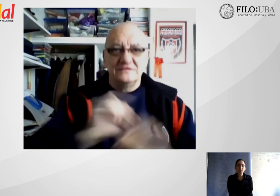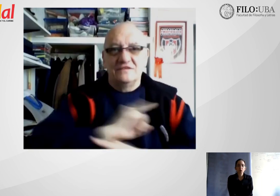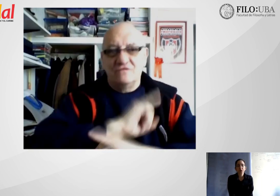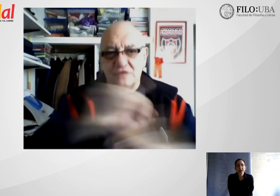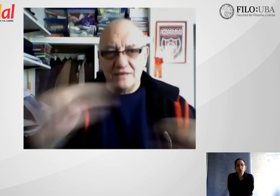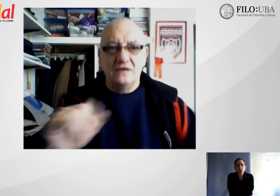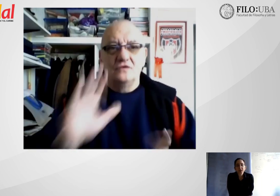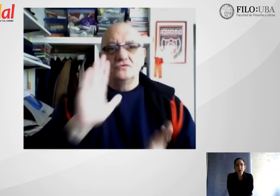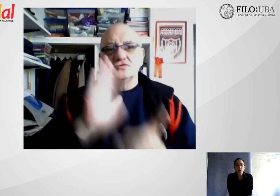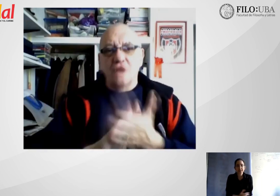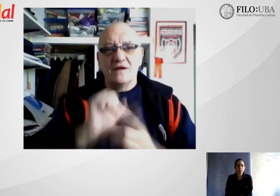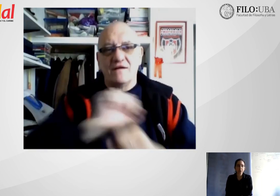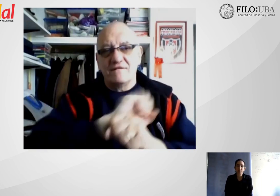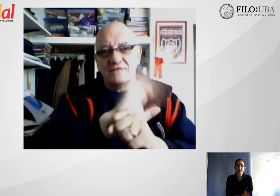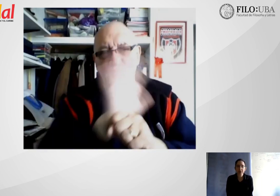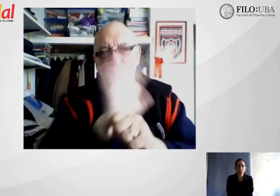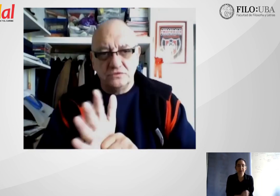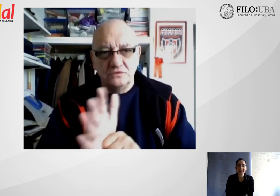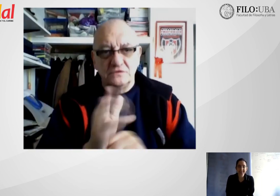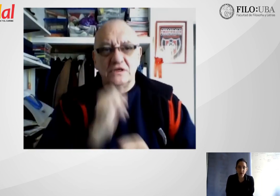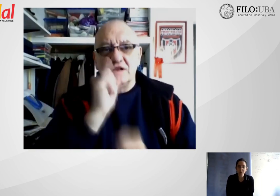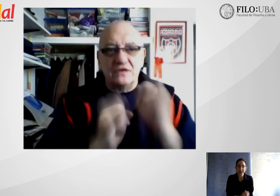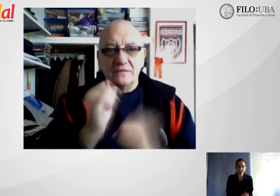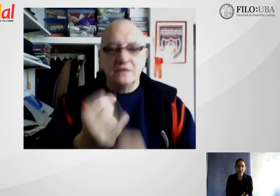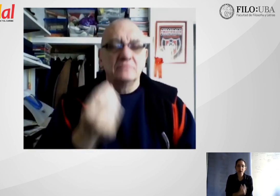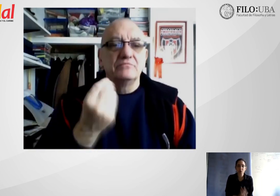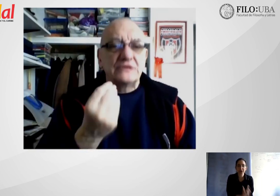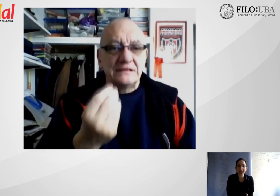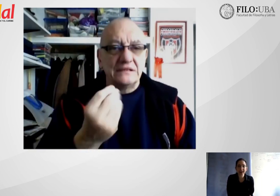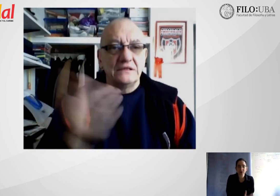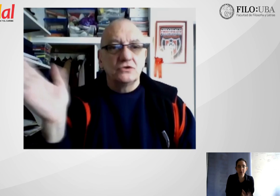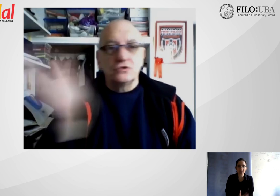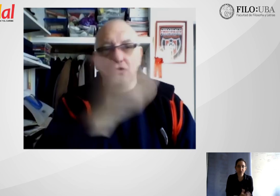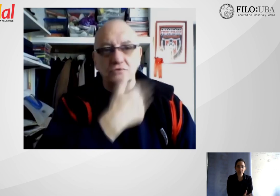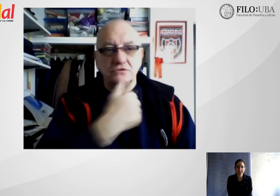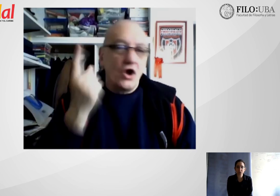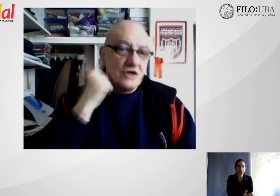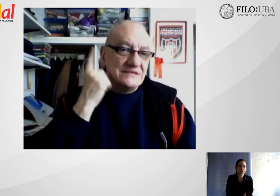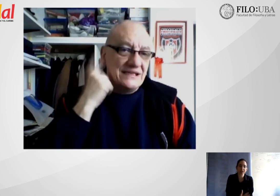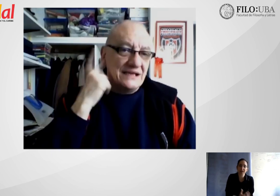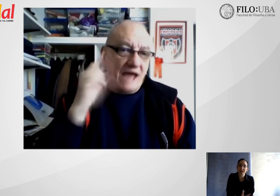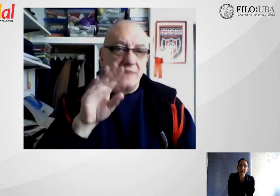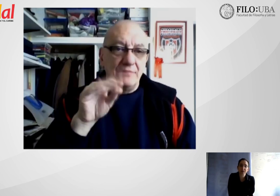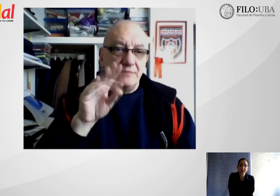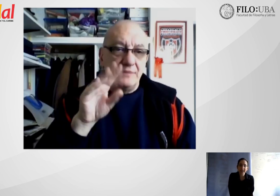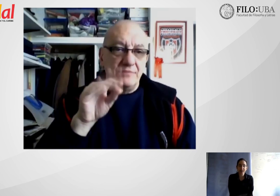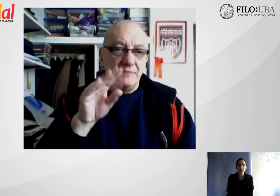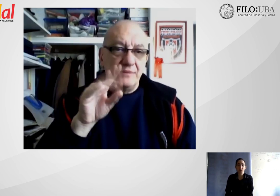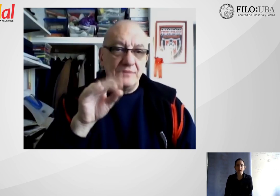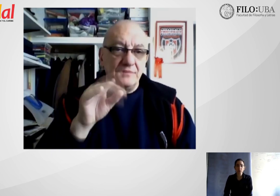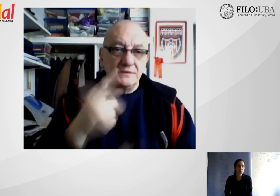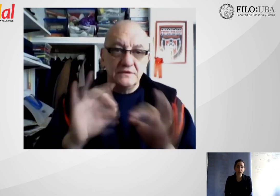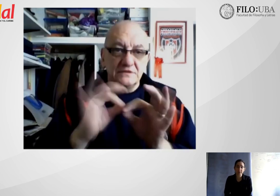nosotros seguimos comunicándonos en lengua de señas, por ejemplo, en Facebook, y desde Assam lo que hacemos es comunicarle a todas las personas solas en cuestiones que tengan que ver con